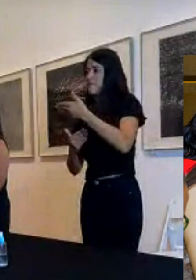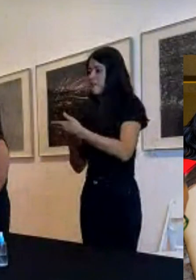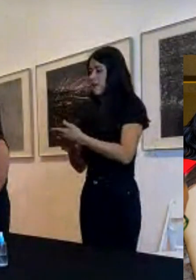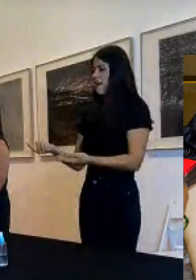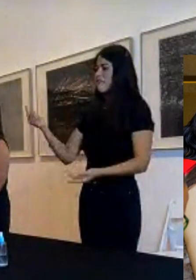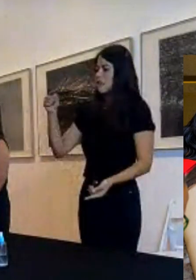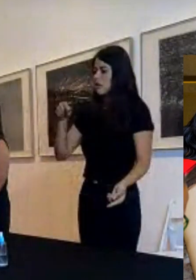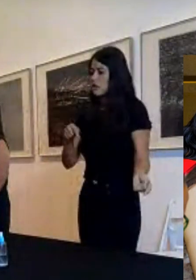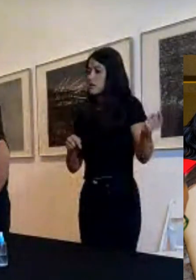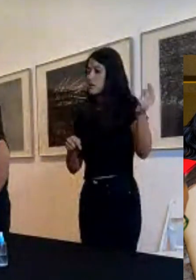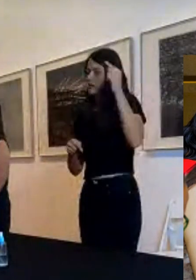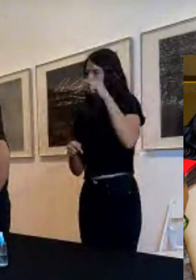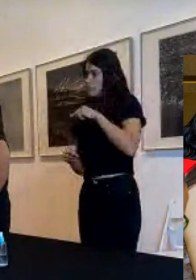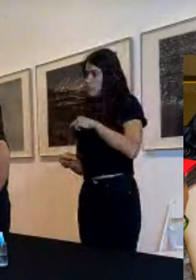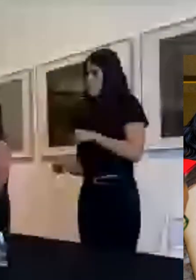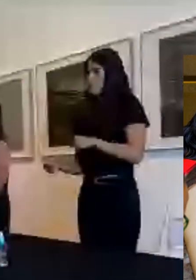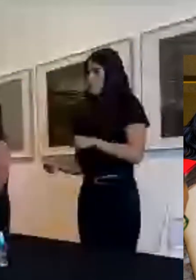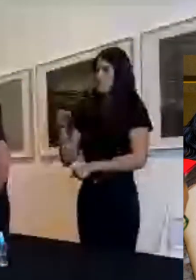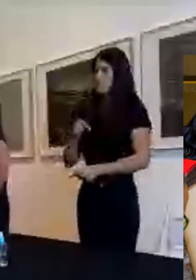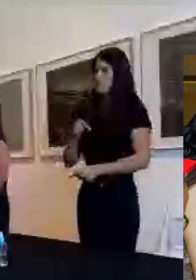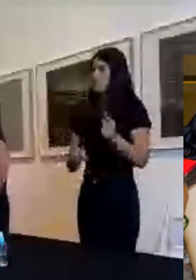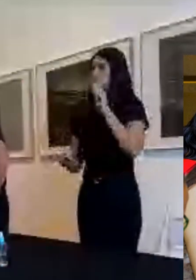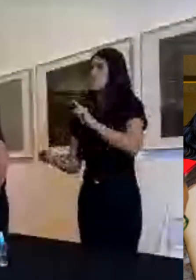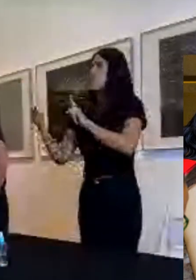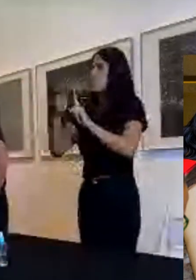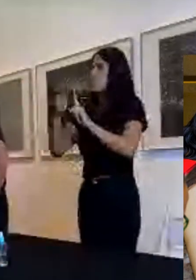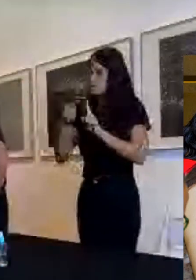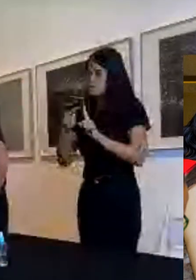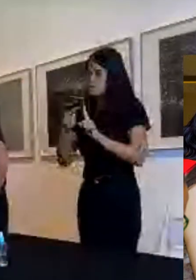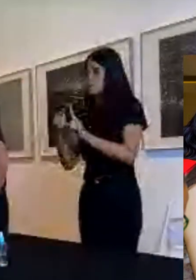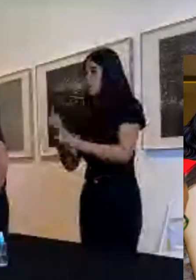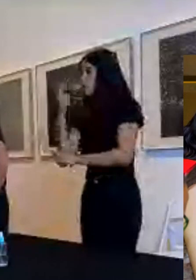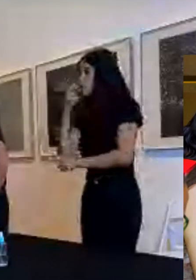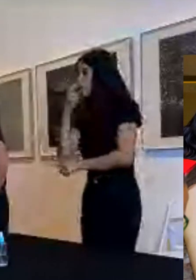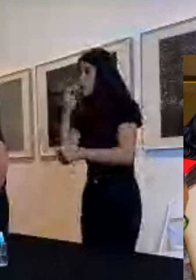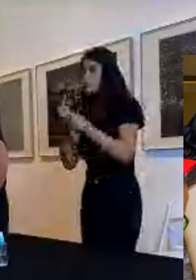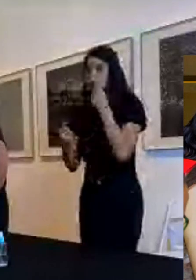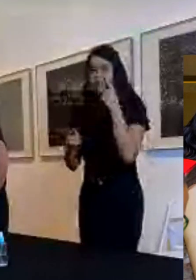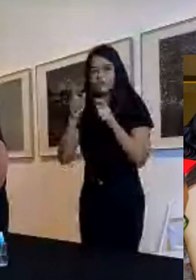en esto. Y empecé a conocer artistas.